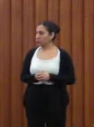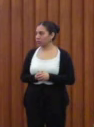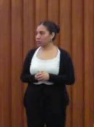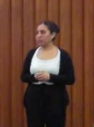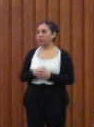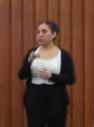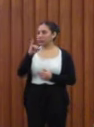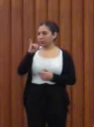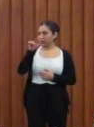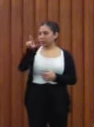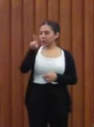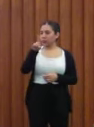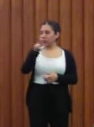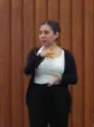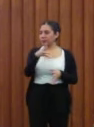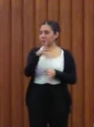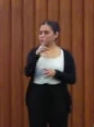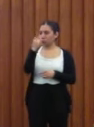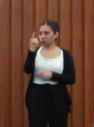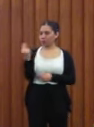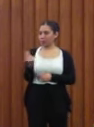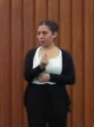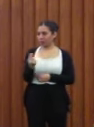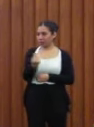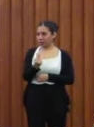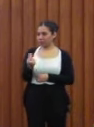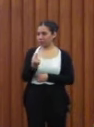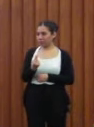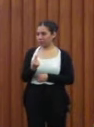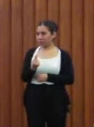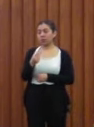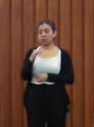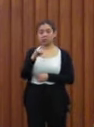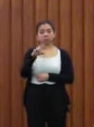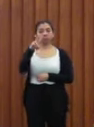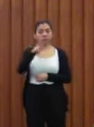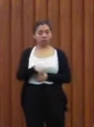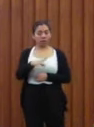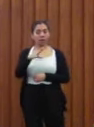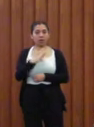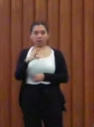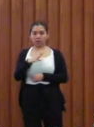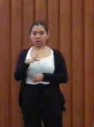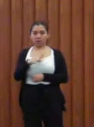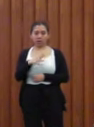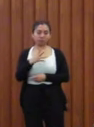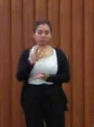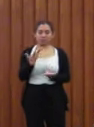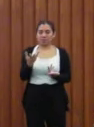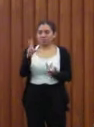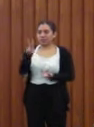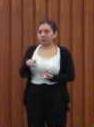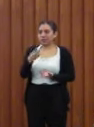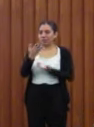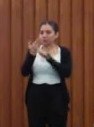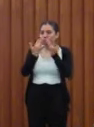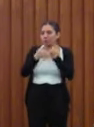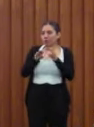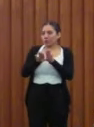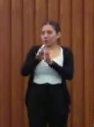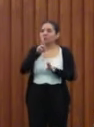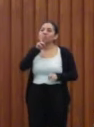Si tú estás mencionando una necesidad que sí existe y que no hemos sabido, bueno, no hay manera de